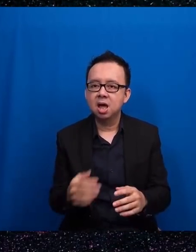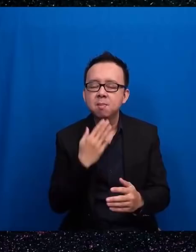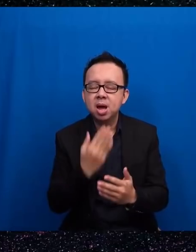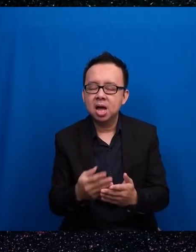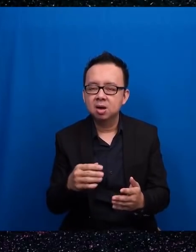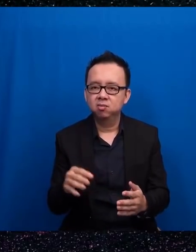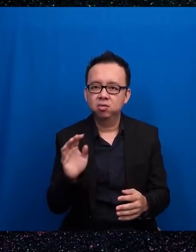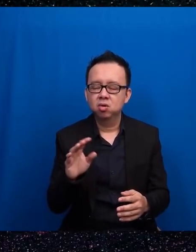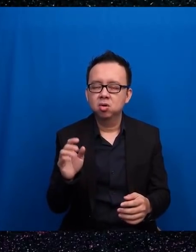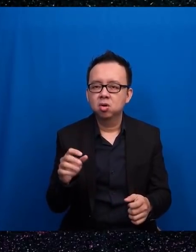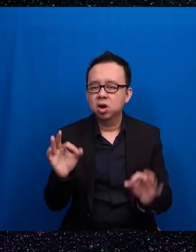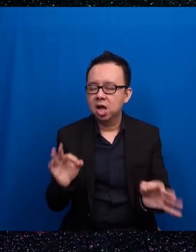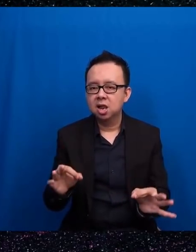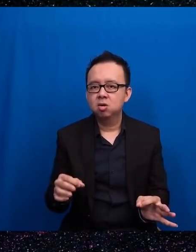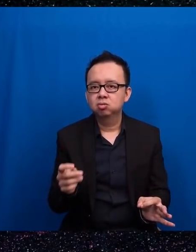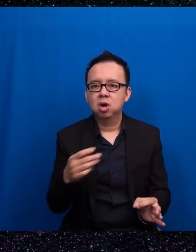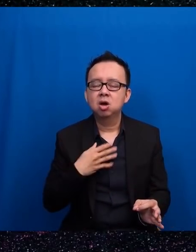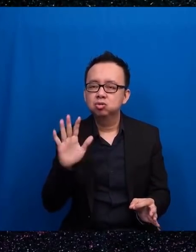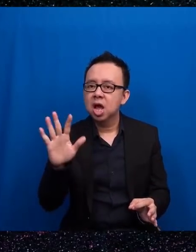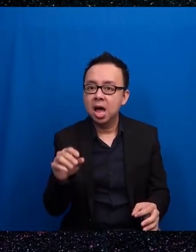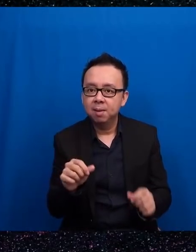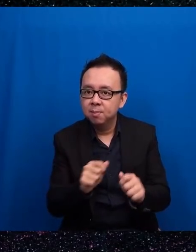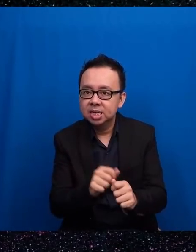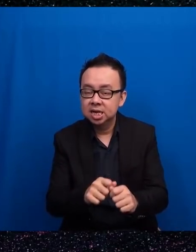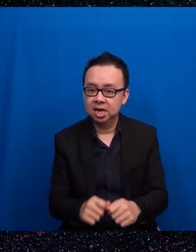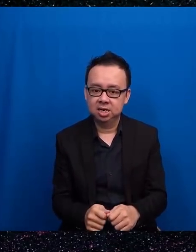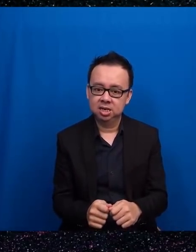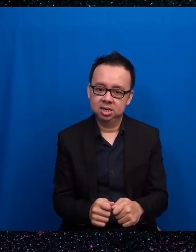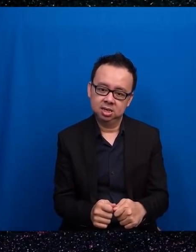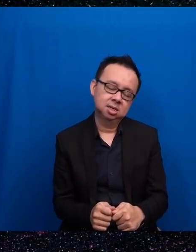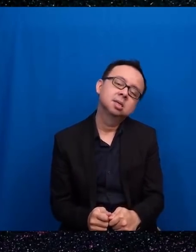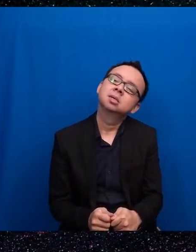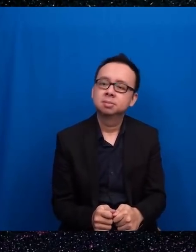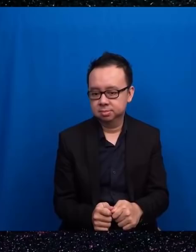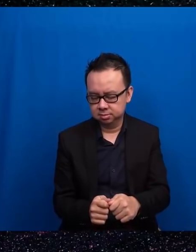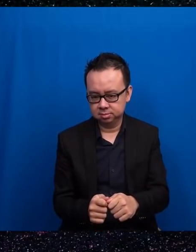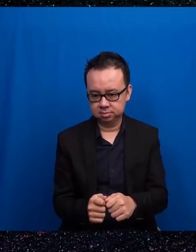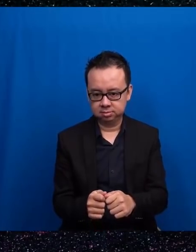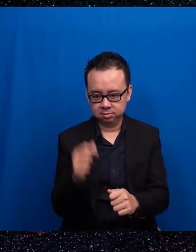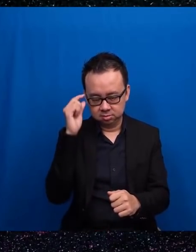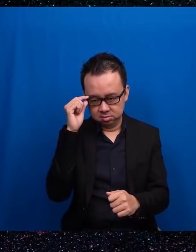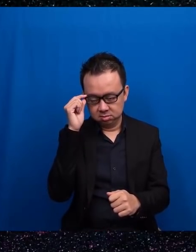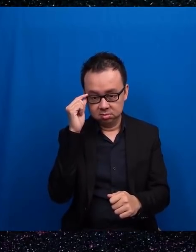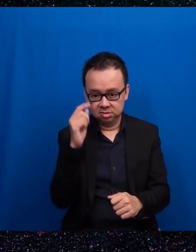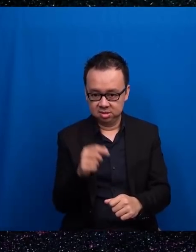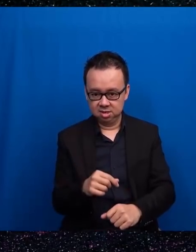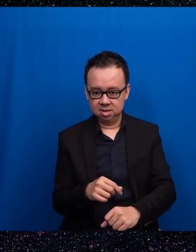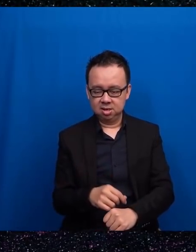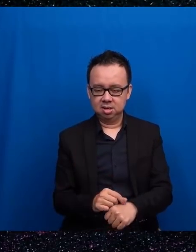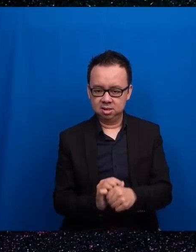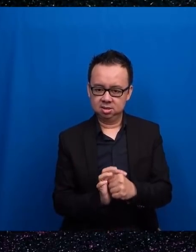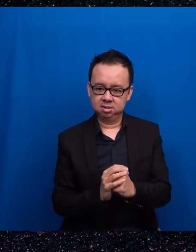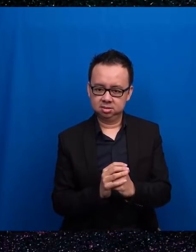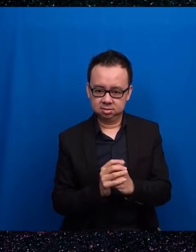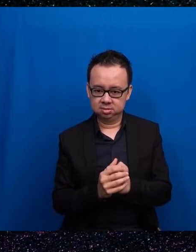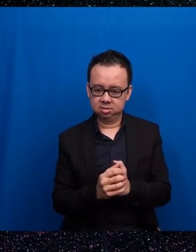Kehendak Tuhan itu dapat ditemukan pada angin sepoi-sepoi basah. Ketika Elia keluar dari goa